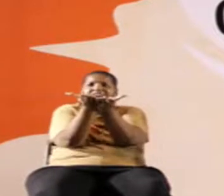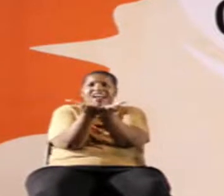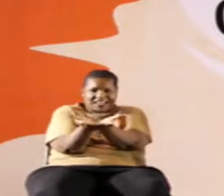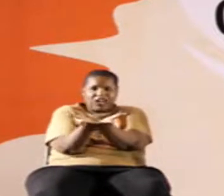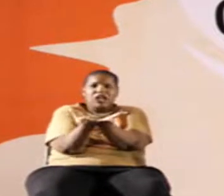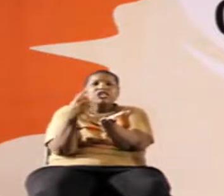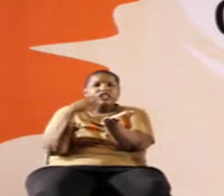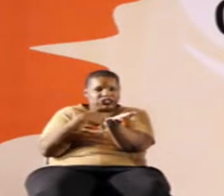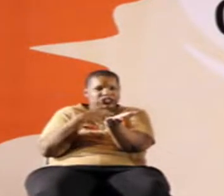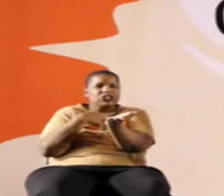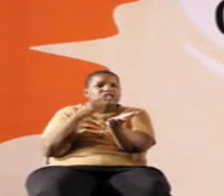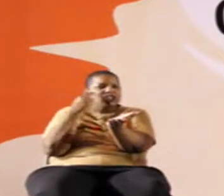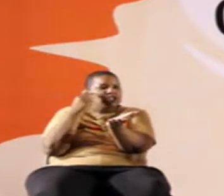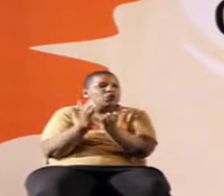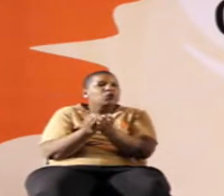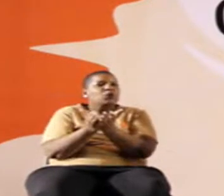que